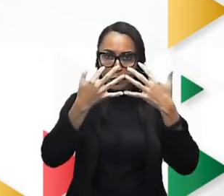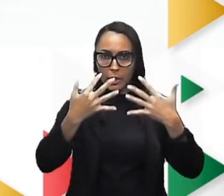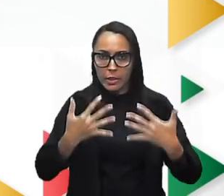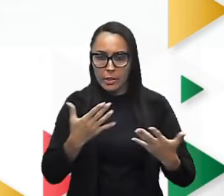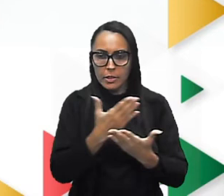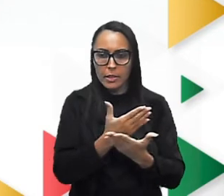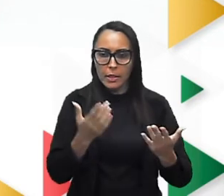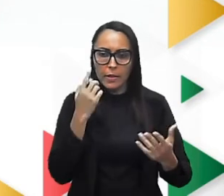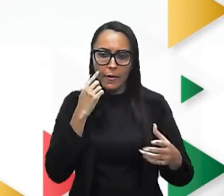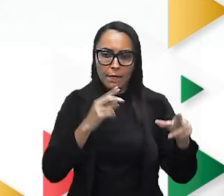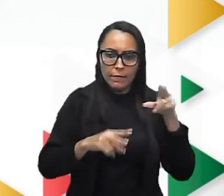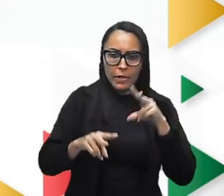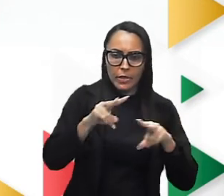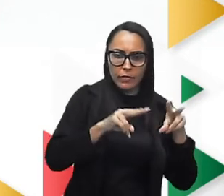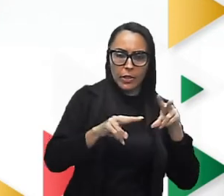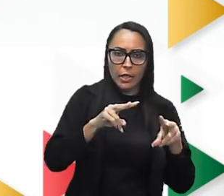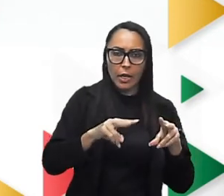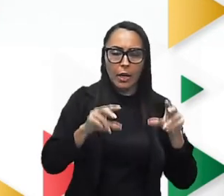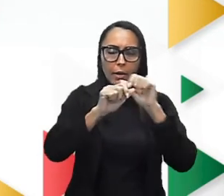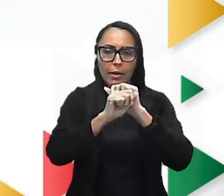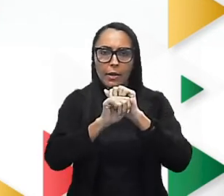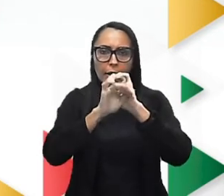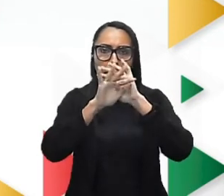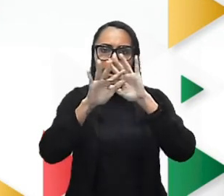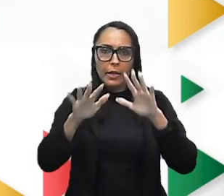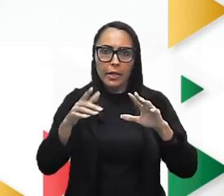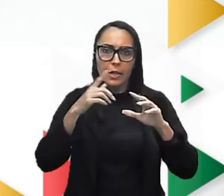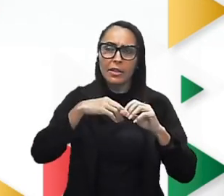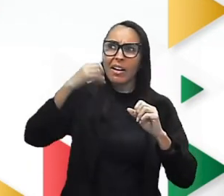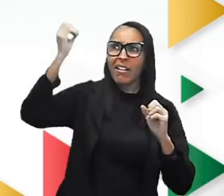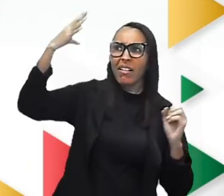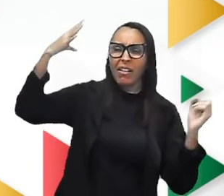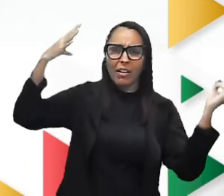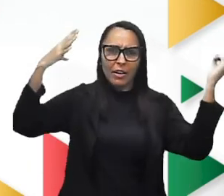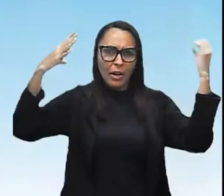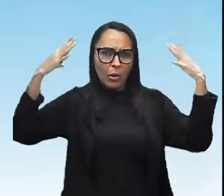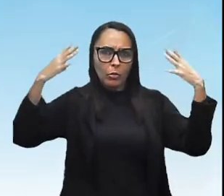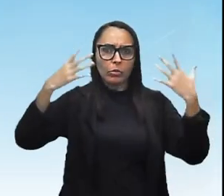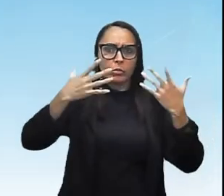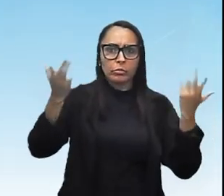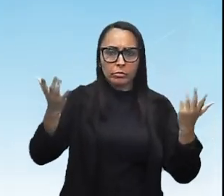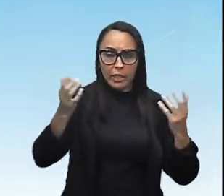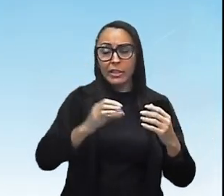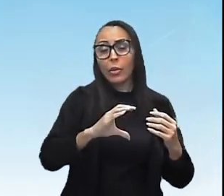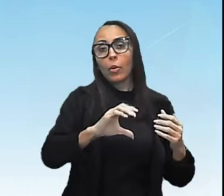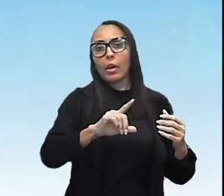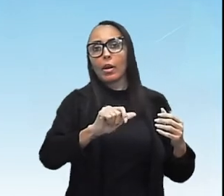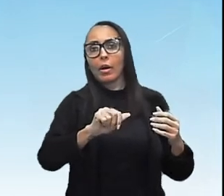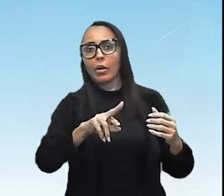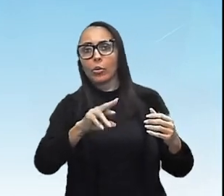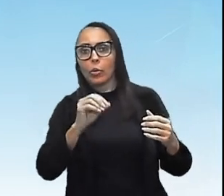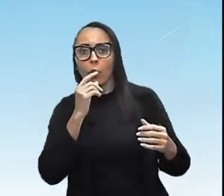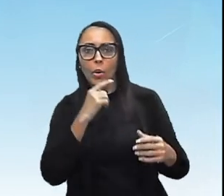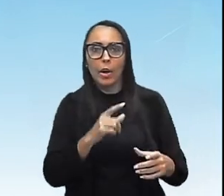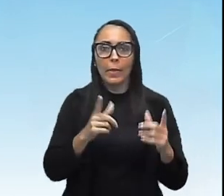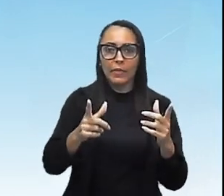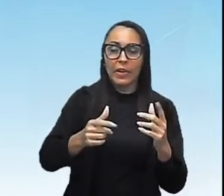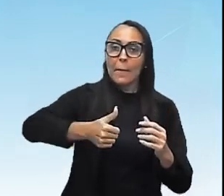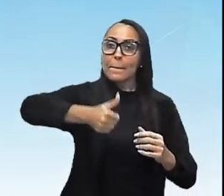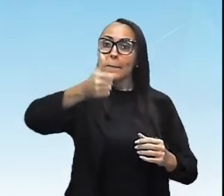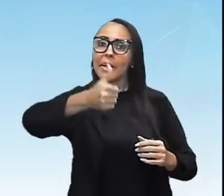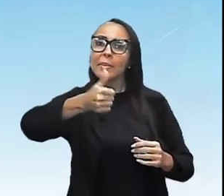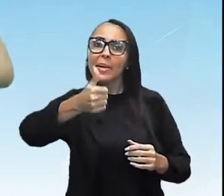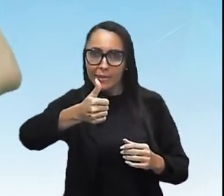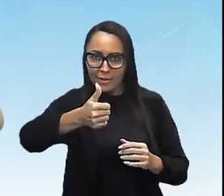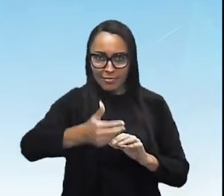clarificar, clareza, claridade, clarão. Então a palavra claro aí, ela é primitiva,